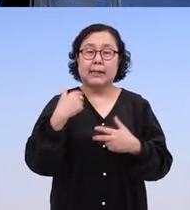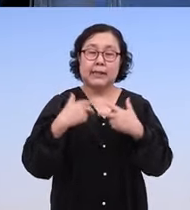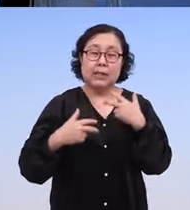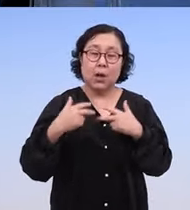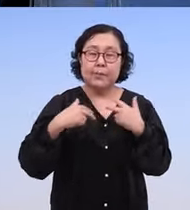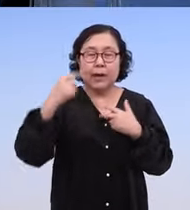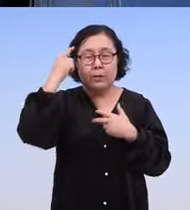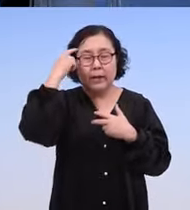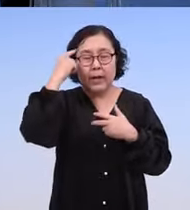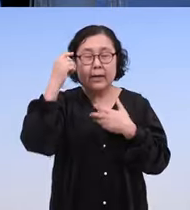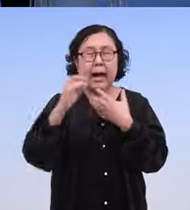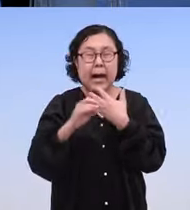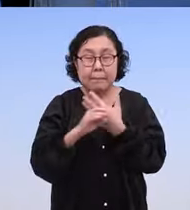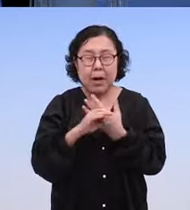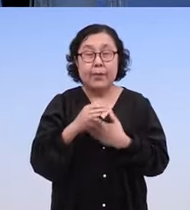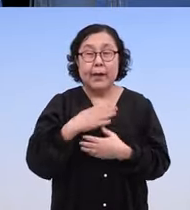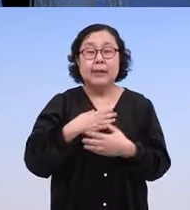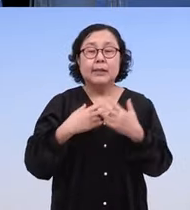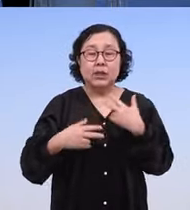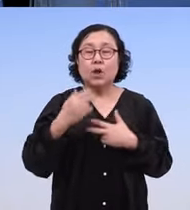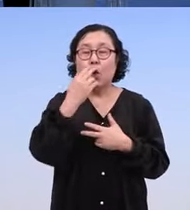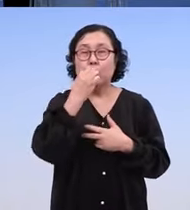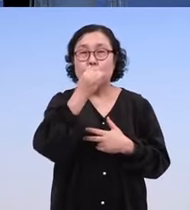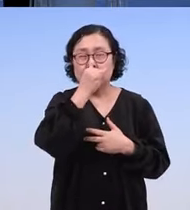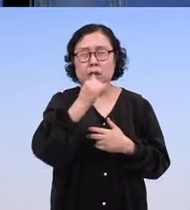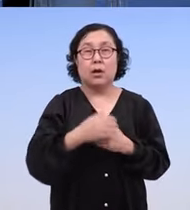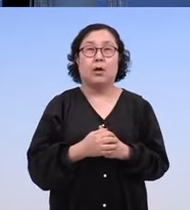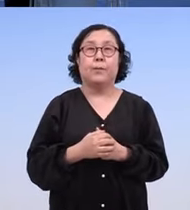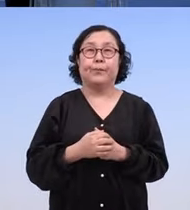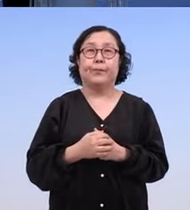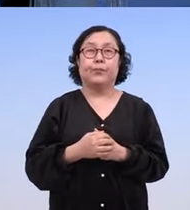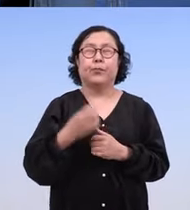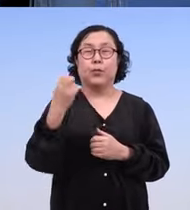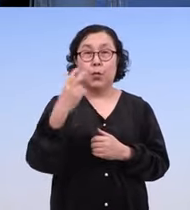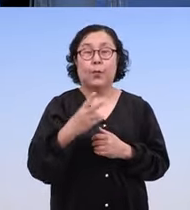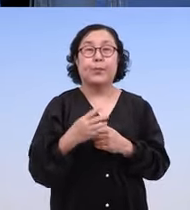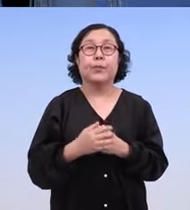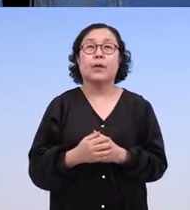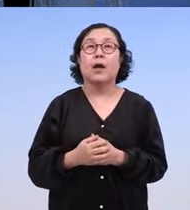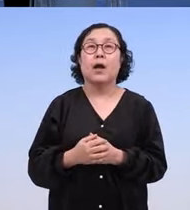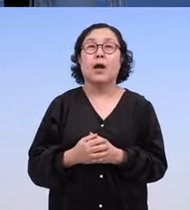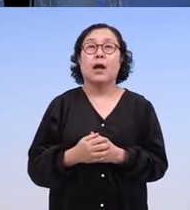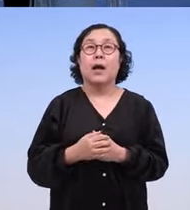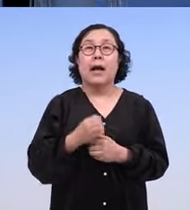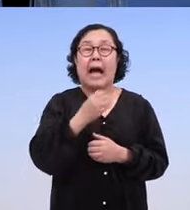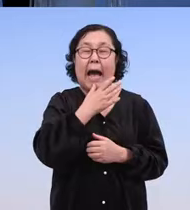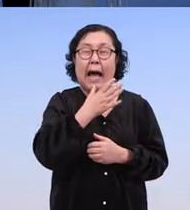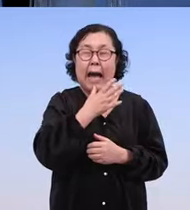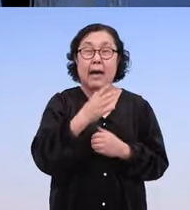하면 대개 언제든지 그렇게 즐길 수가 있어요. 그리고 또 이런 말도 했습니다.